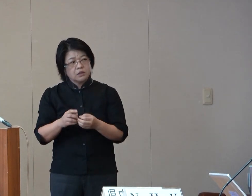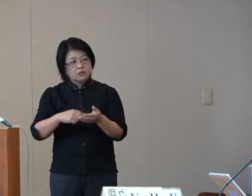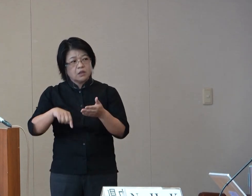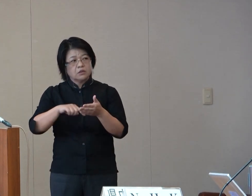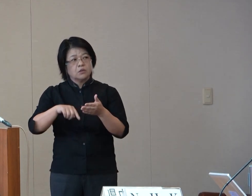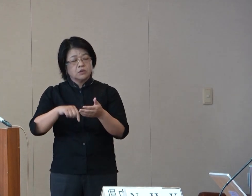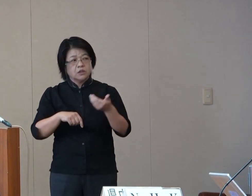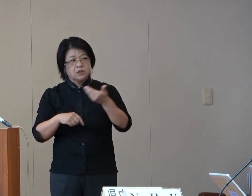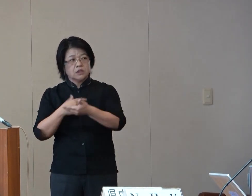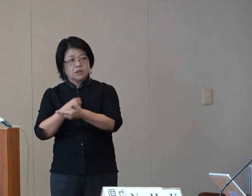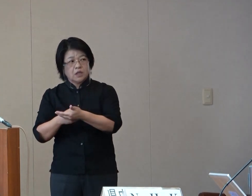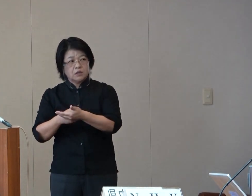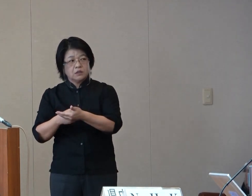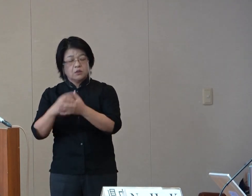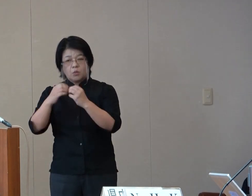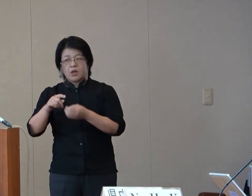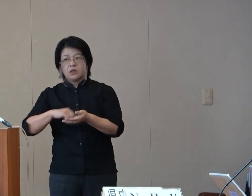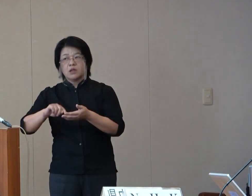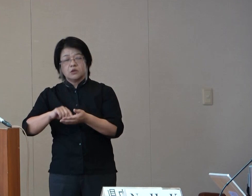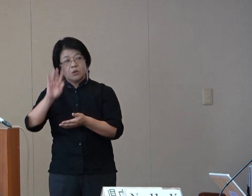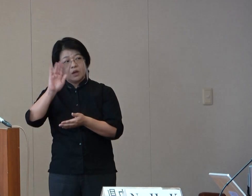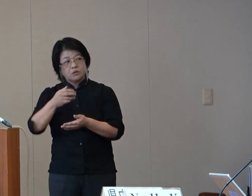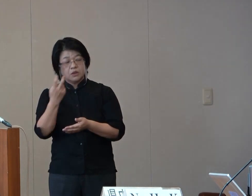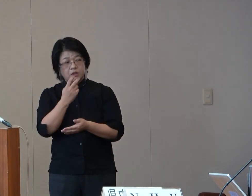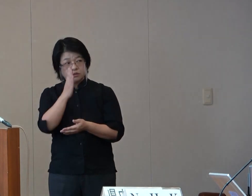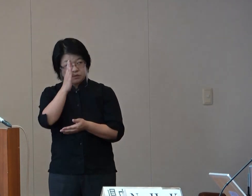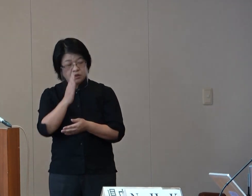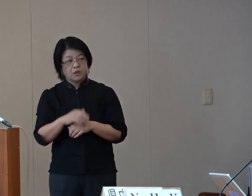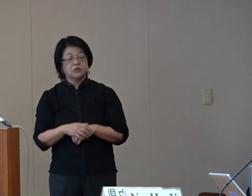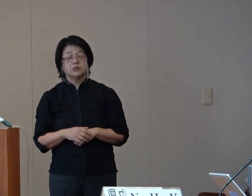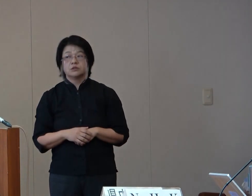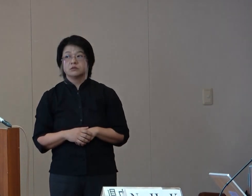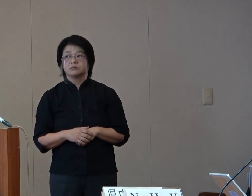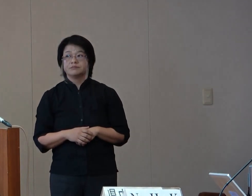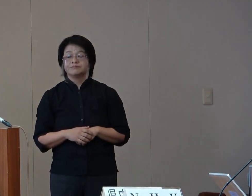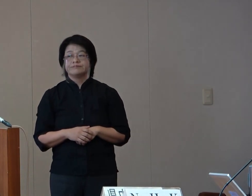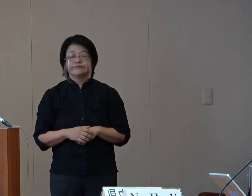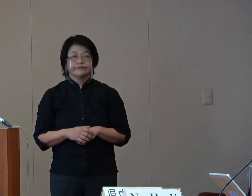森風で聞いた資料と思いますけれども有数の